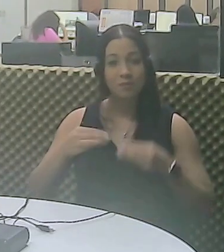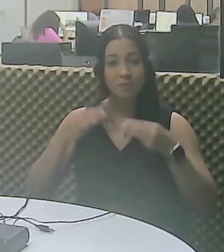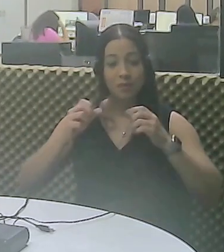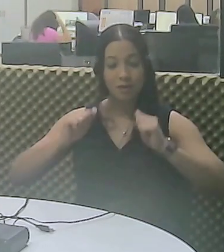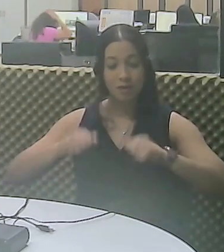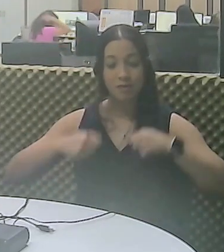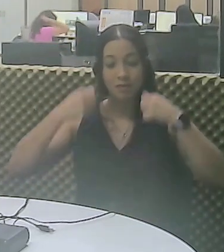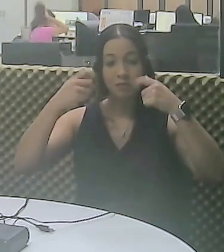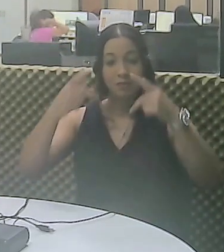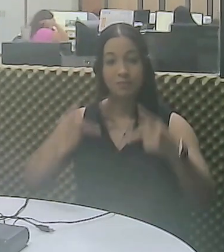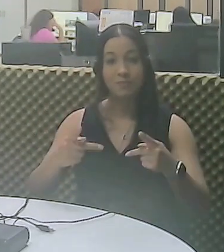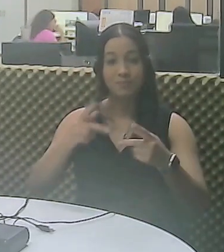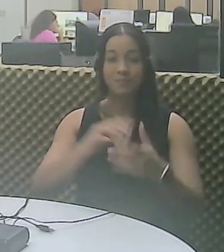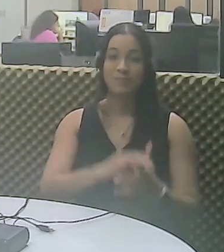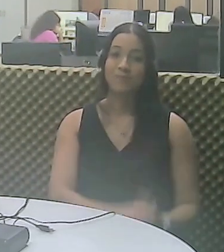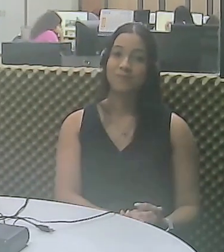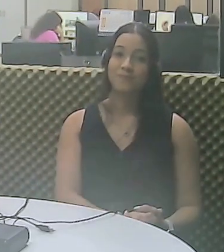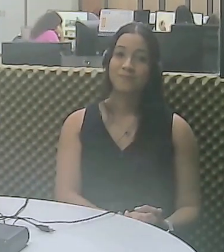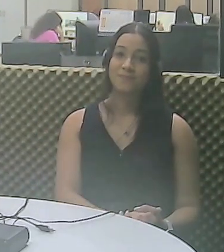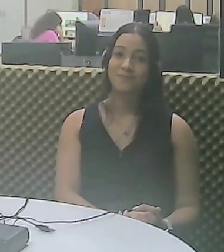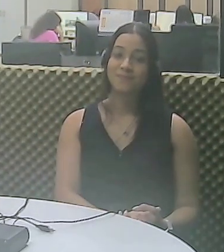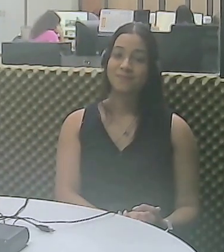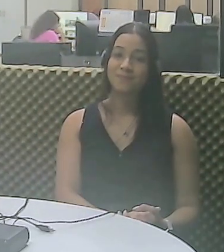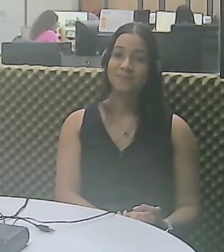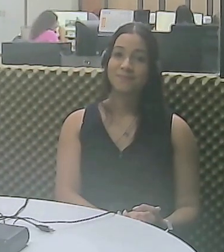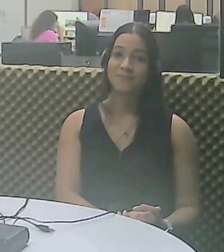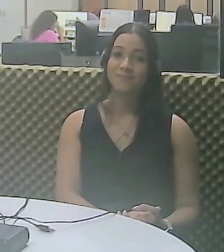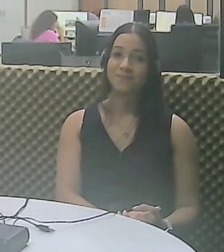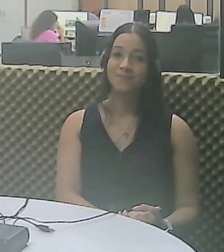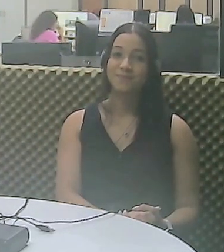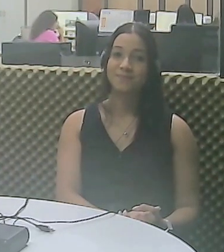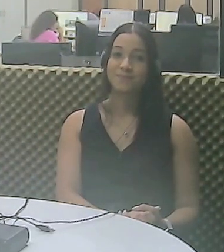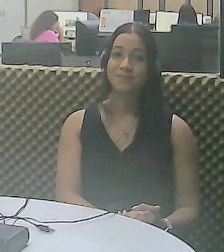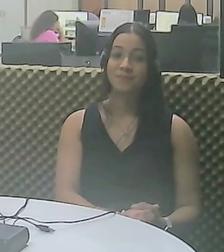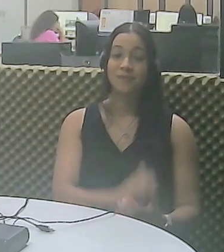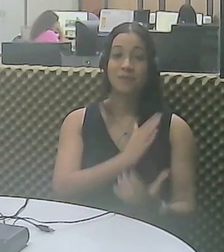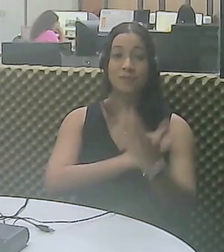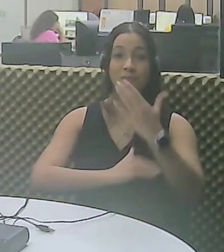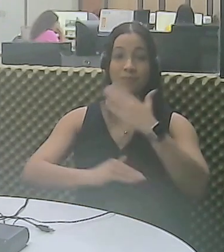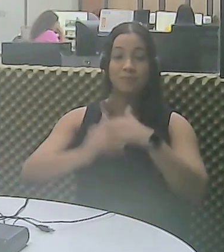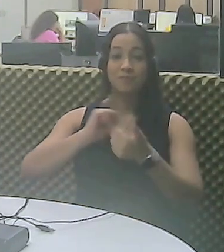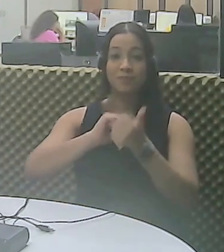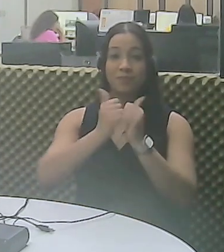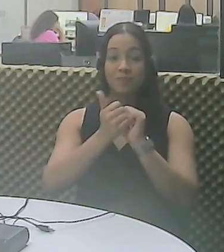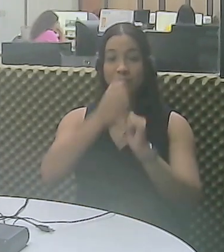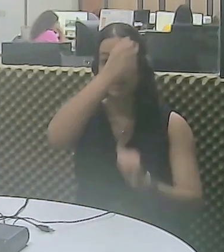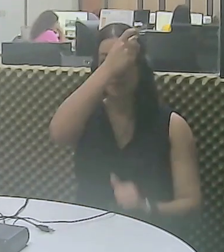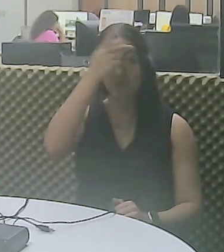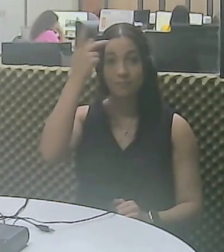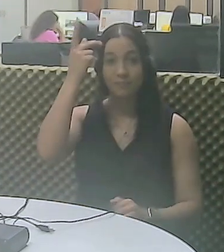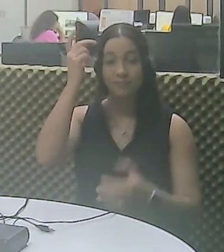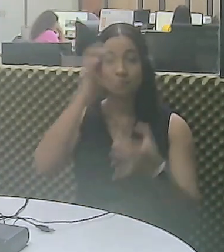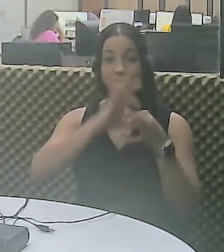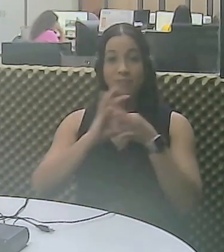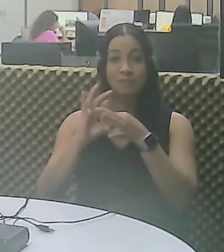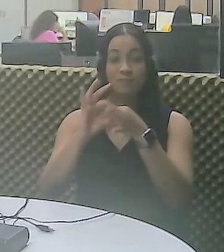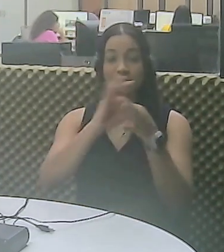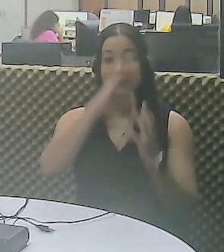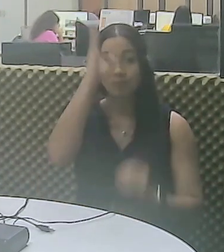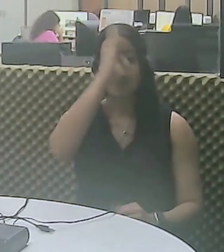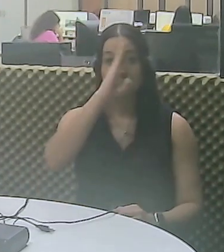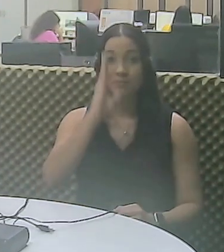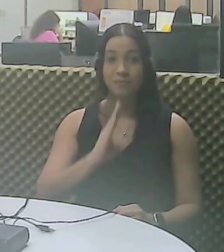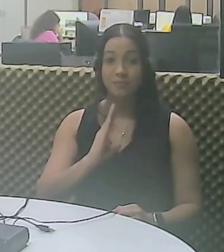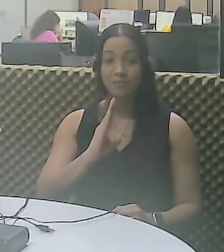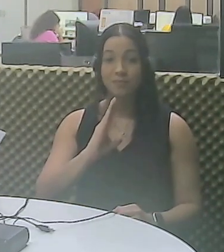Alisson Paulinelli. E ainda, para-atletas da Prefeitura e parceiros integram seleção brasileira